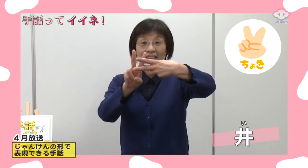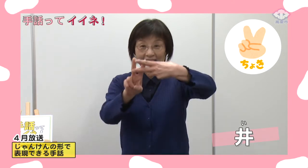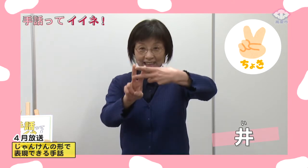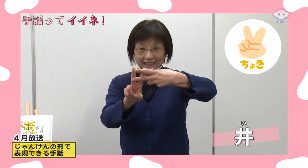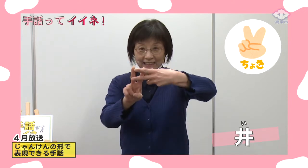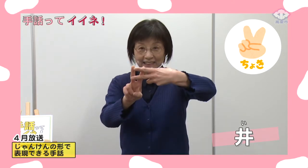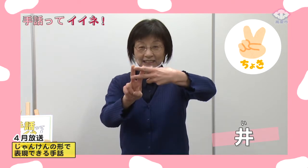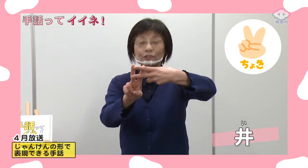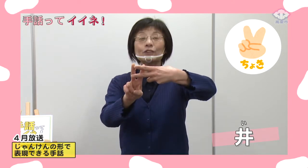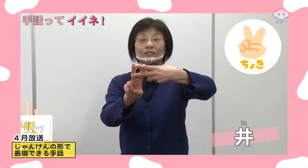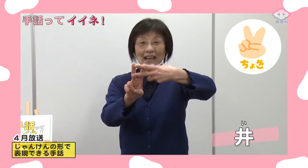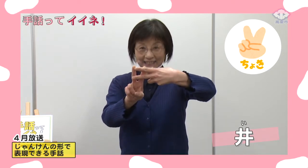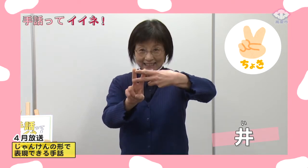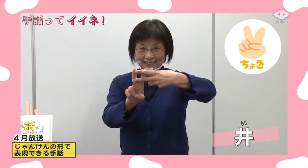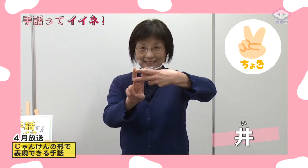いという漢字です。